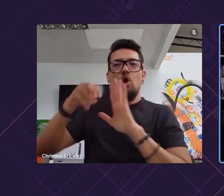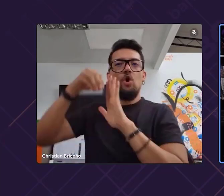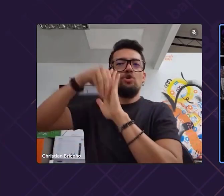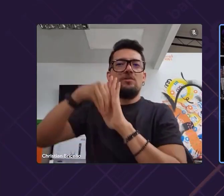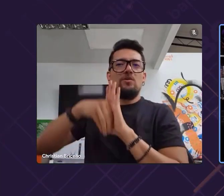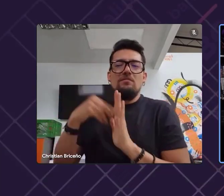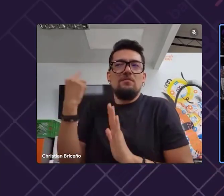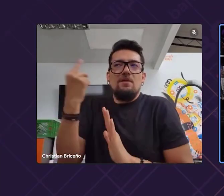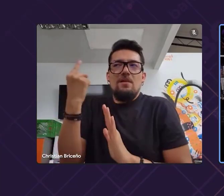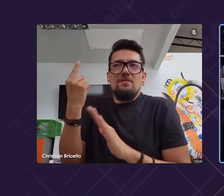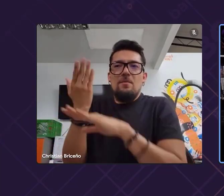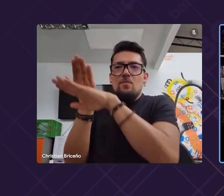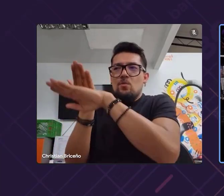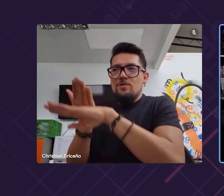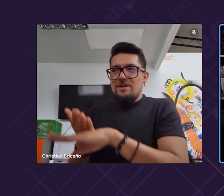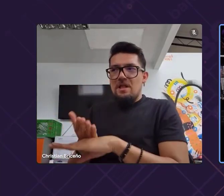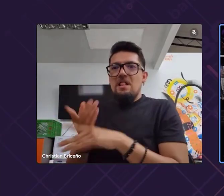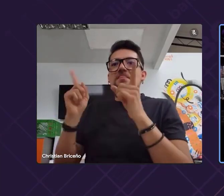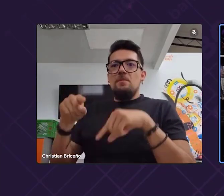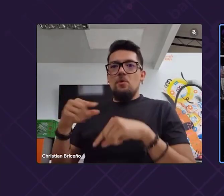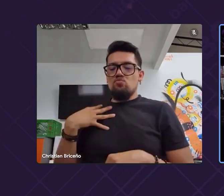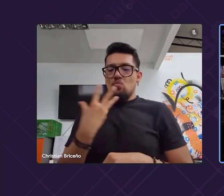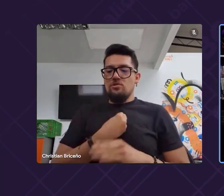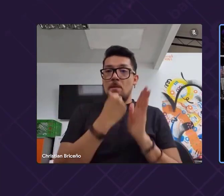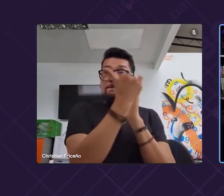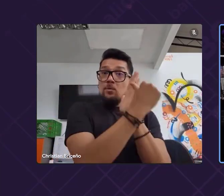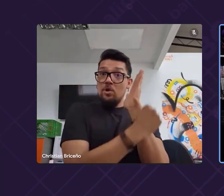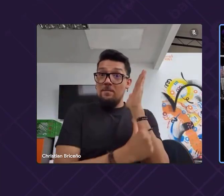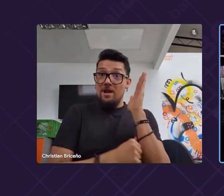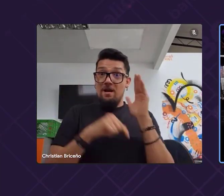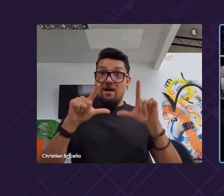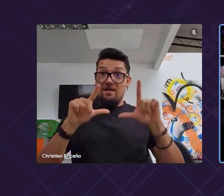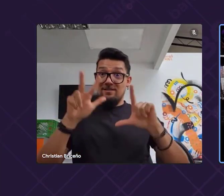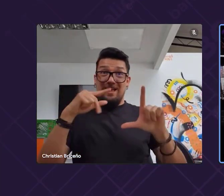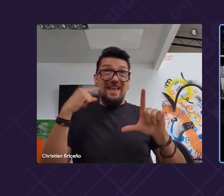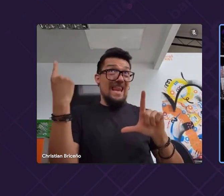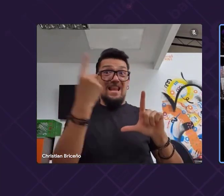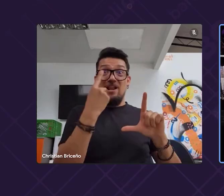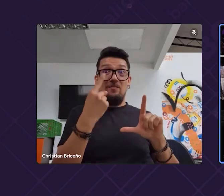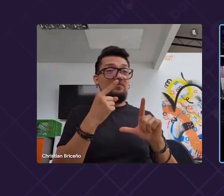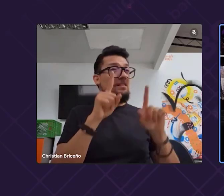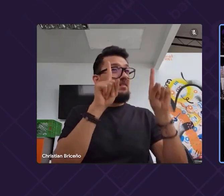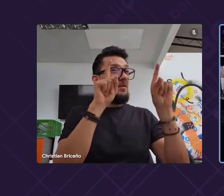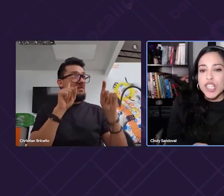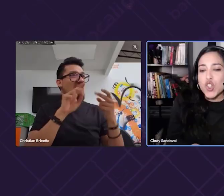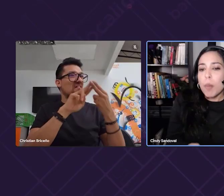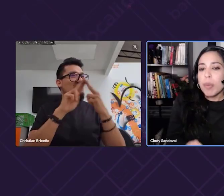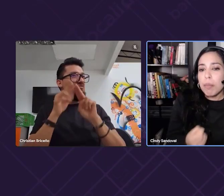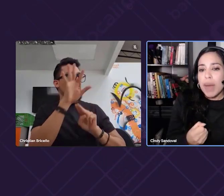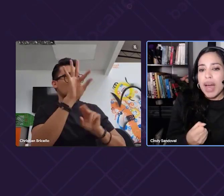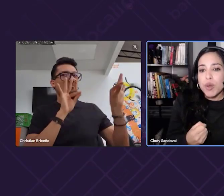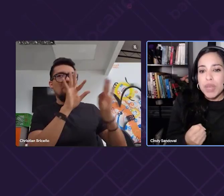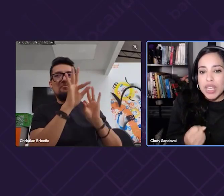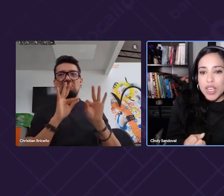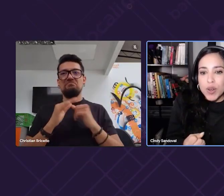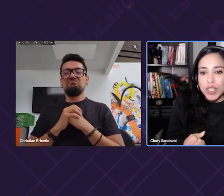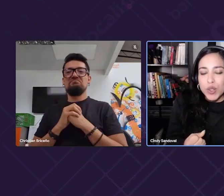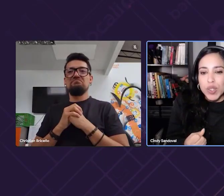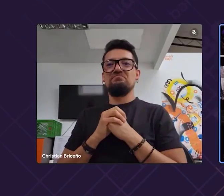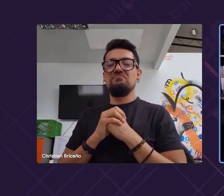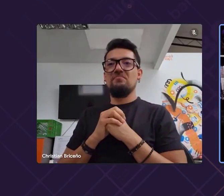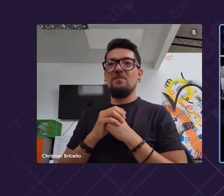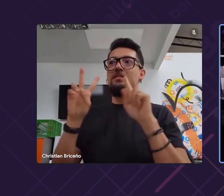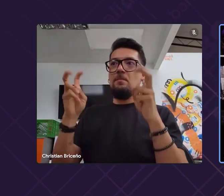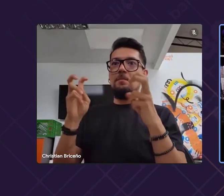que ya mi grupo de trabajo me ayudó, antes de decirme, me ayudan con el guión, me entregan un guión, yo preparo mi